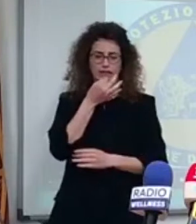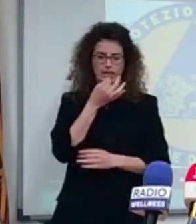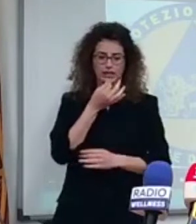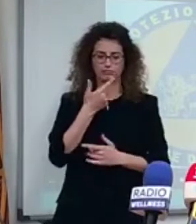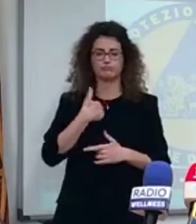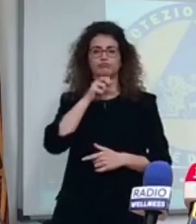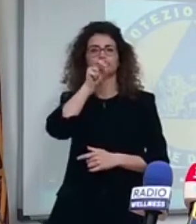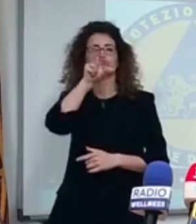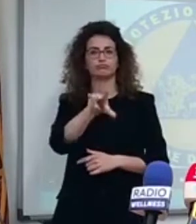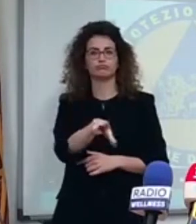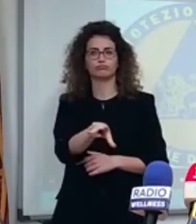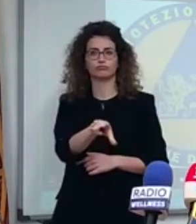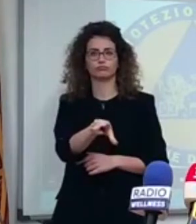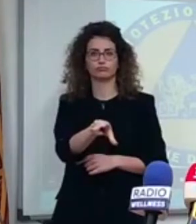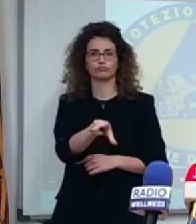faccio appello